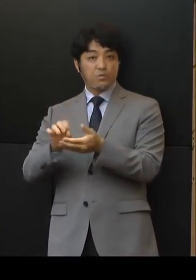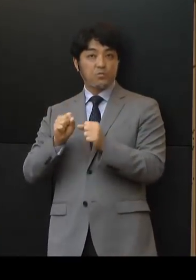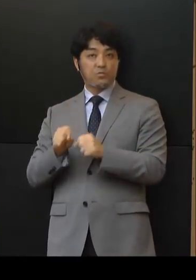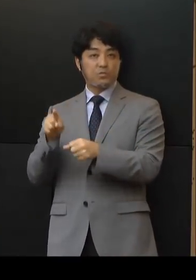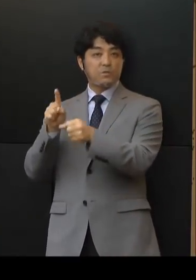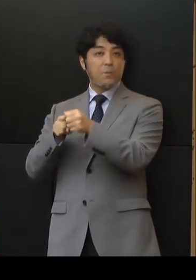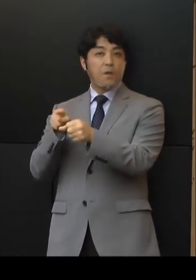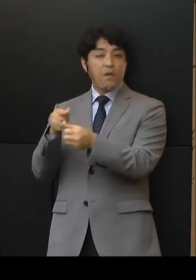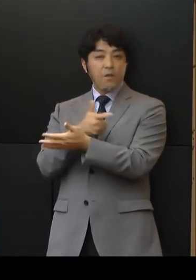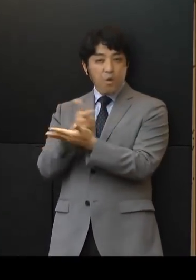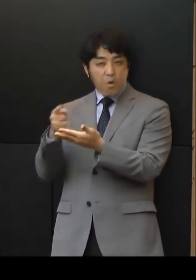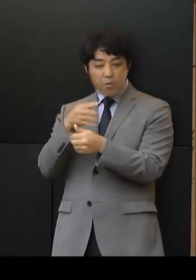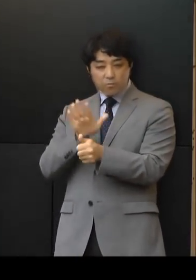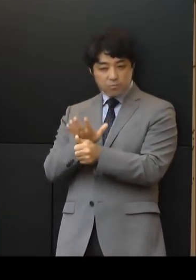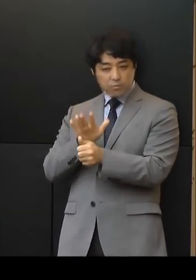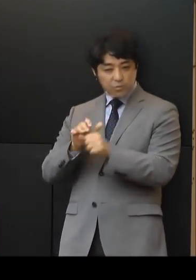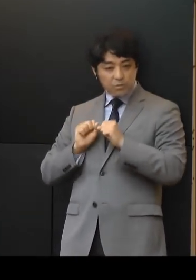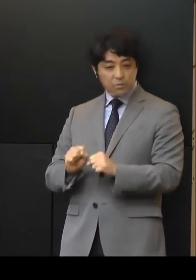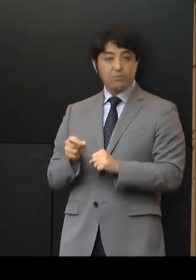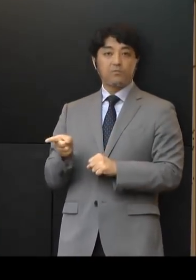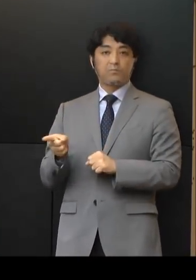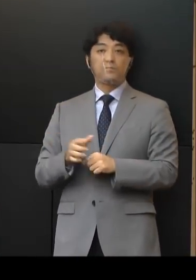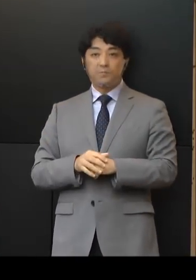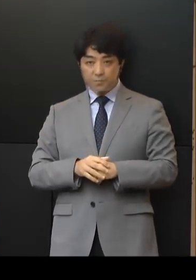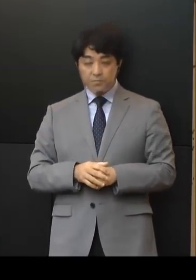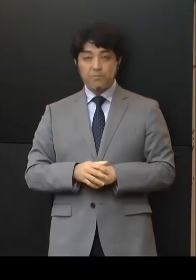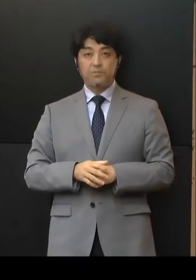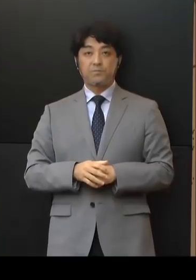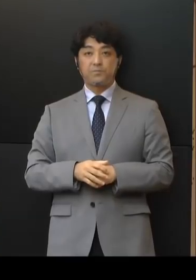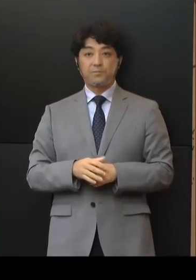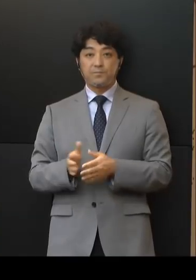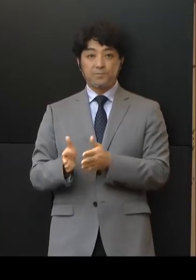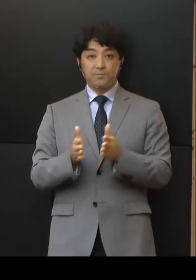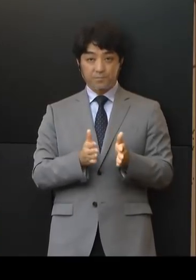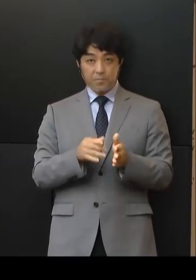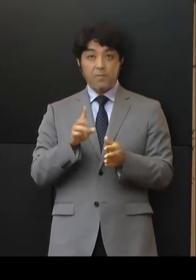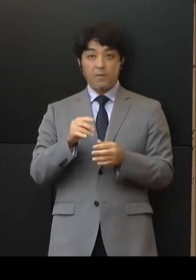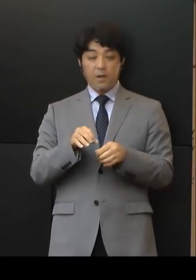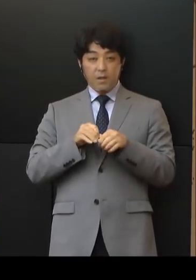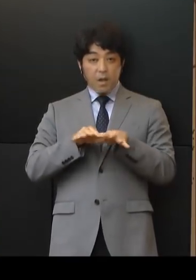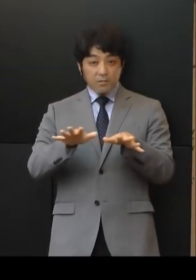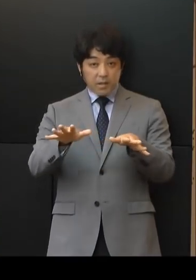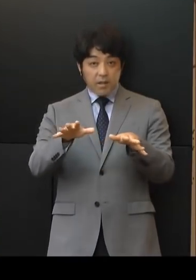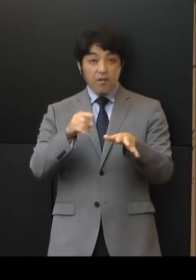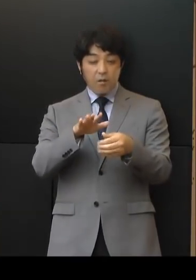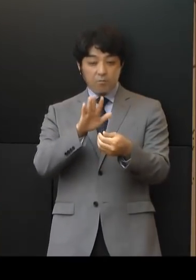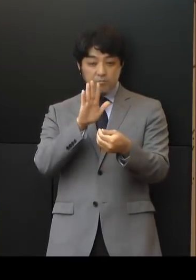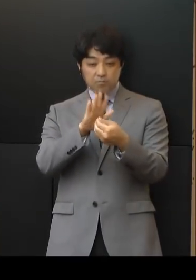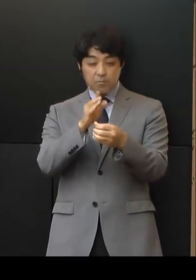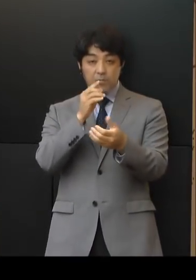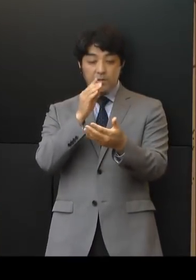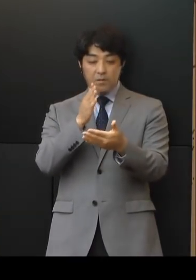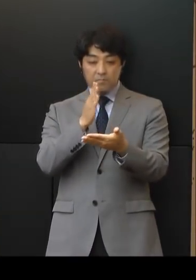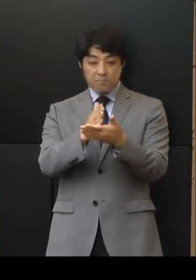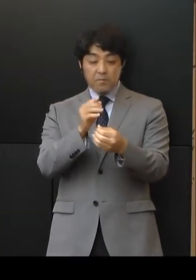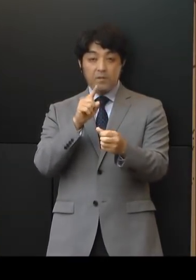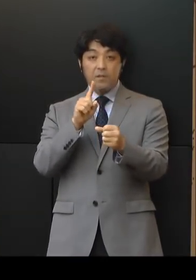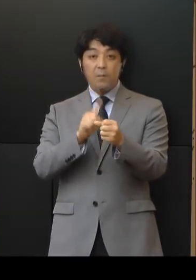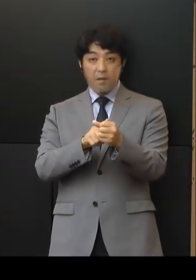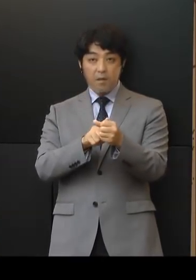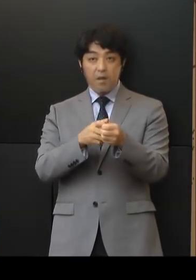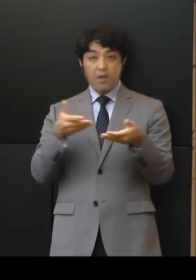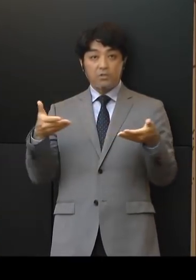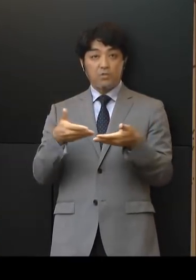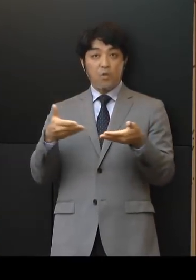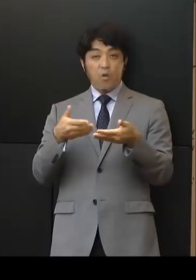な支援を行います。また感染拡大を防ぐ観点から、医療従事者と仕事を